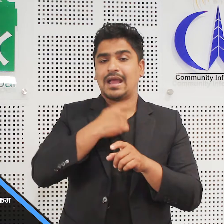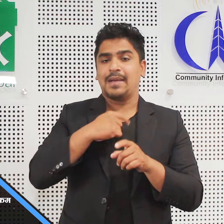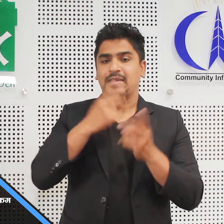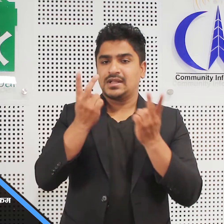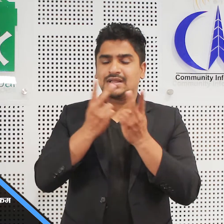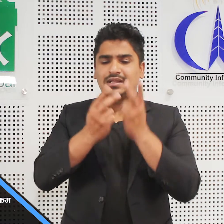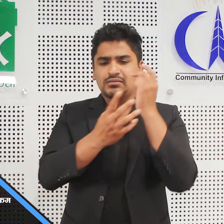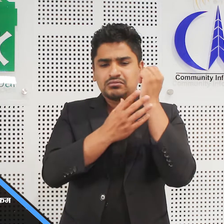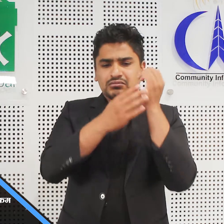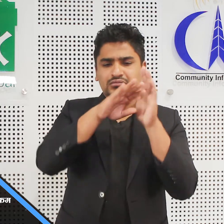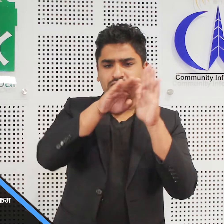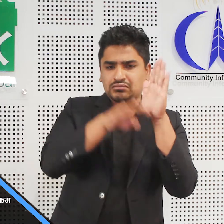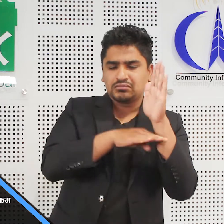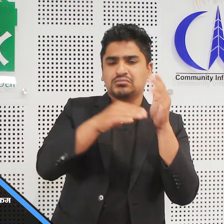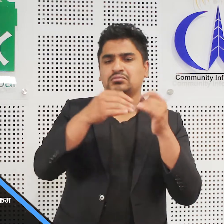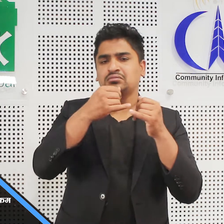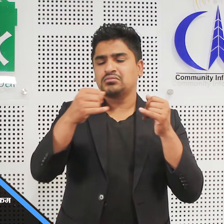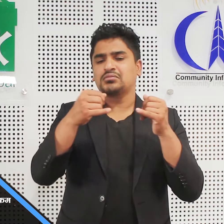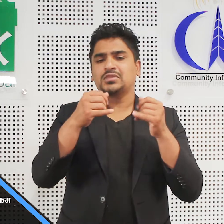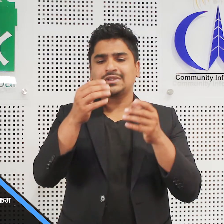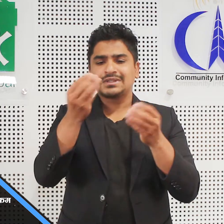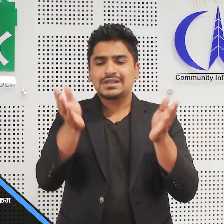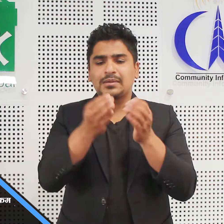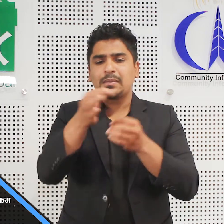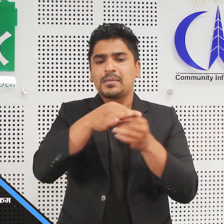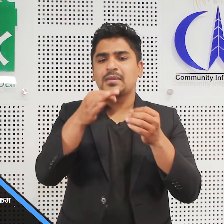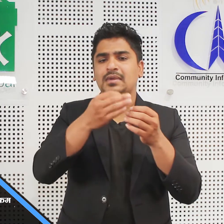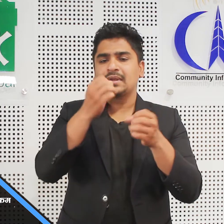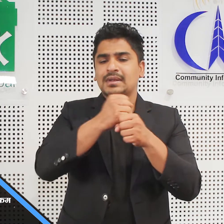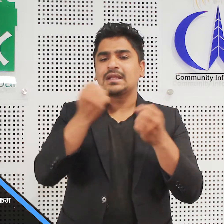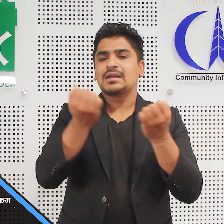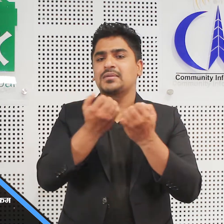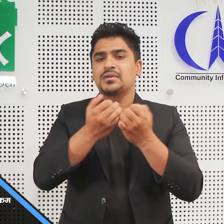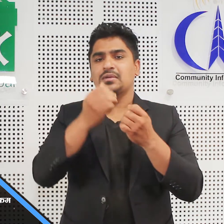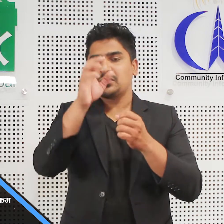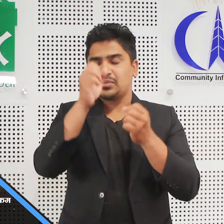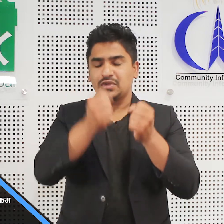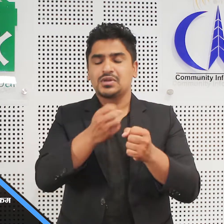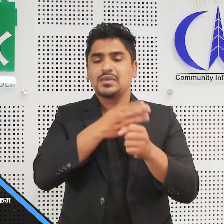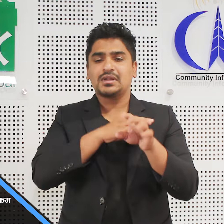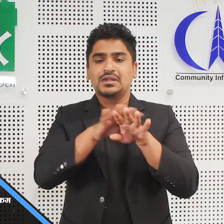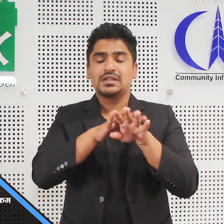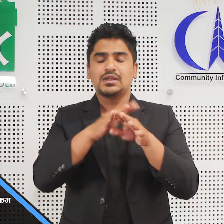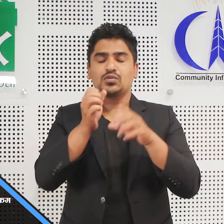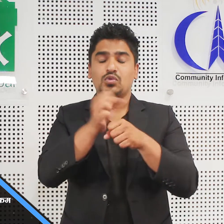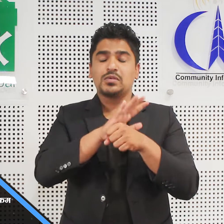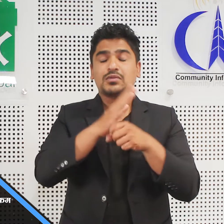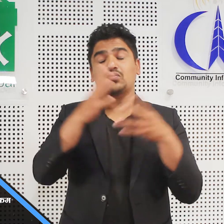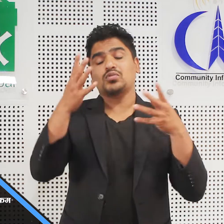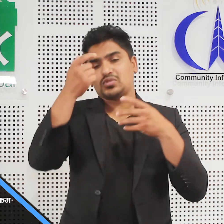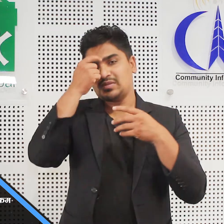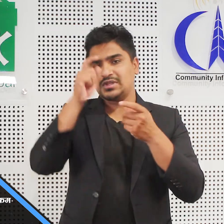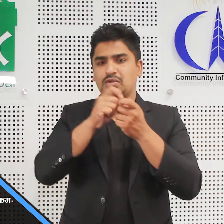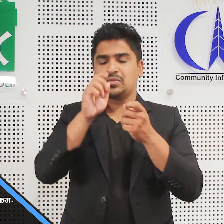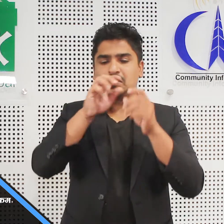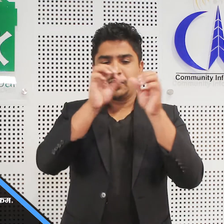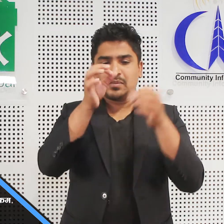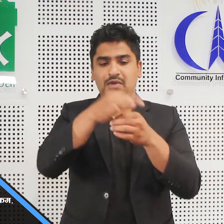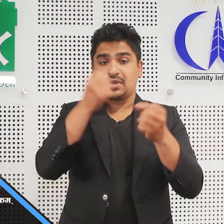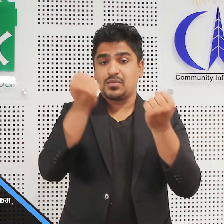निम्न वर्गमा सानो तिनो व्यवसाय खोलेर बसेका दिदी बहिनीहरूले यत्रो COVID-19 पनि कत्रो झमेलाहरू बेहोर्नु पर्यो, व्यवसाय बन्द गर्नु पर्यो। जस्तै हाम्रो व्यवसाय भयो,